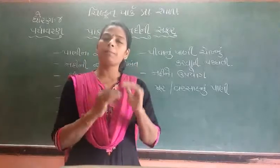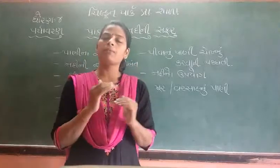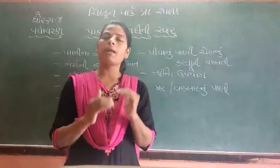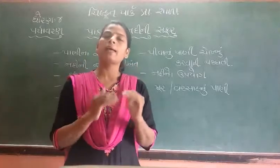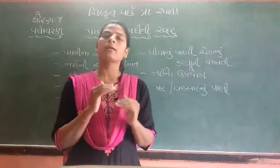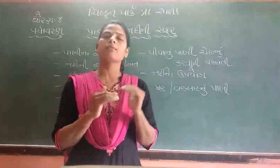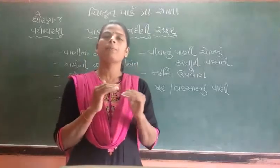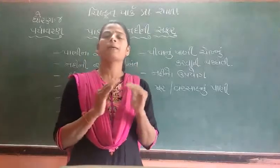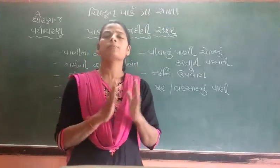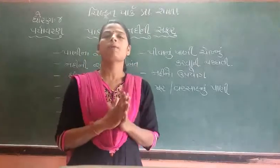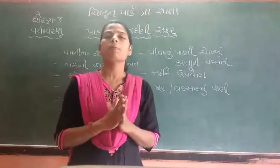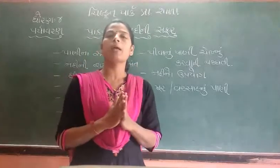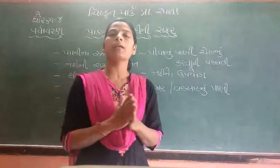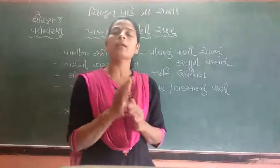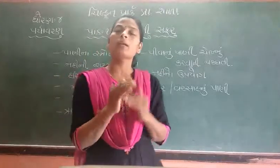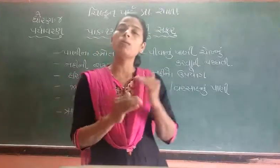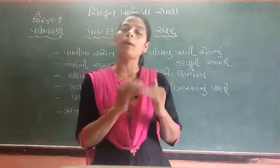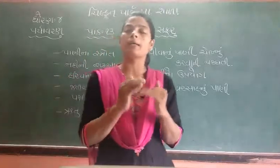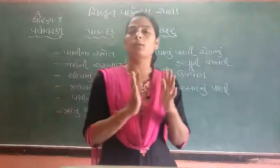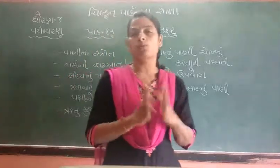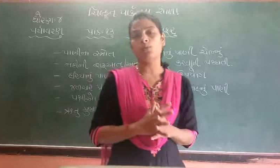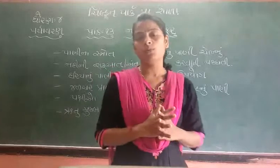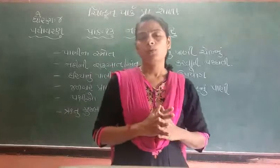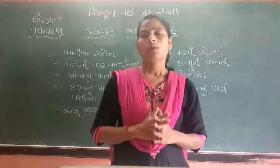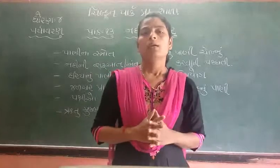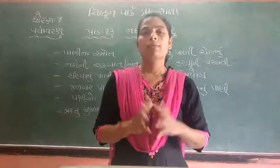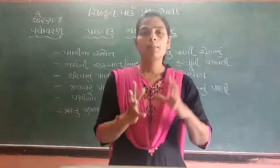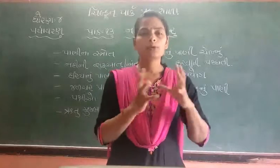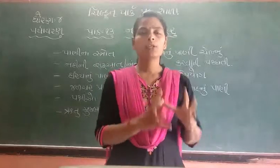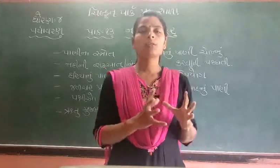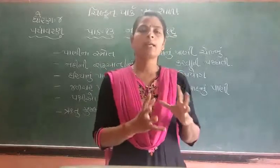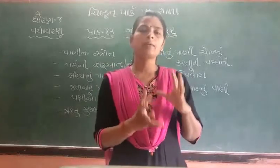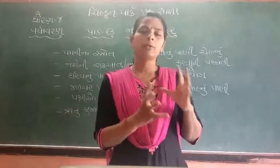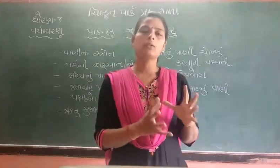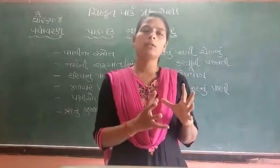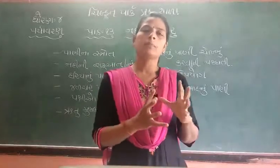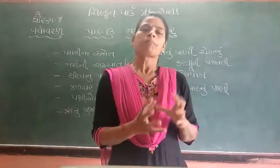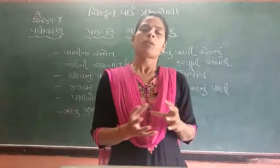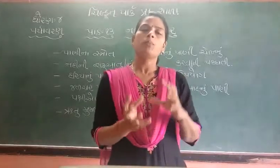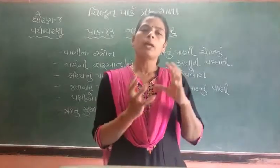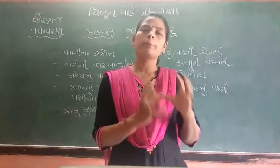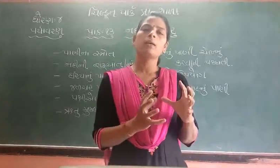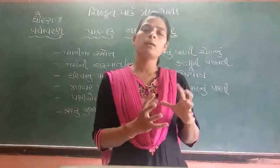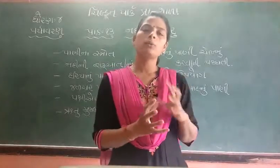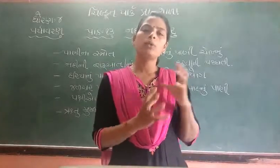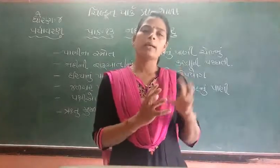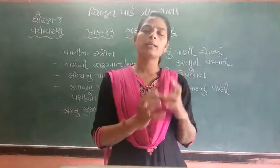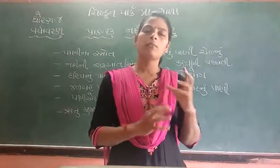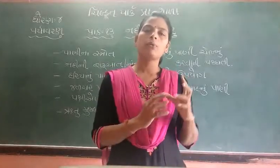પીવા લાયક અને વપરાશમાં વપરાય ને એવું પાણી એ લોકો એવા મશીન અને એની મદદથી અમુક કેમિકલ ને બધું નાખી, દવાઓ